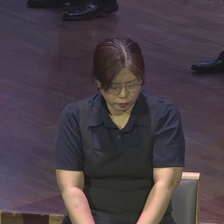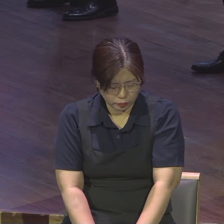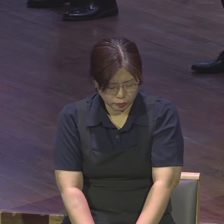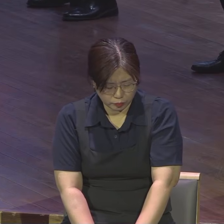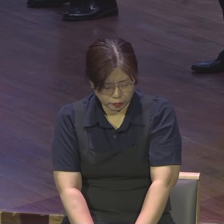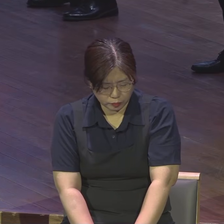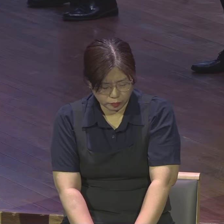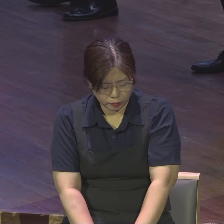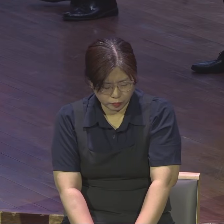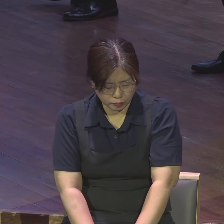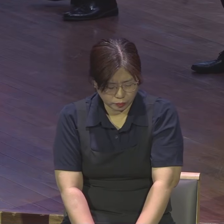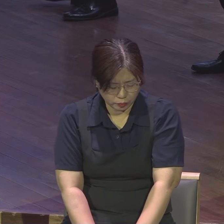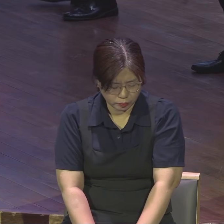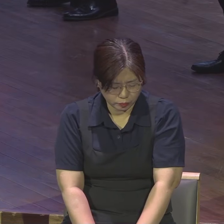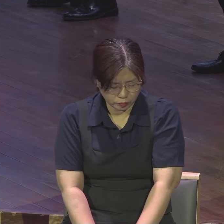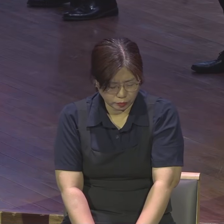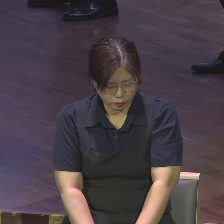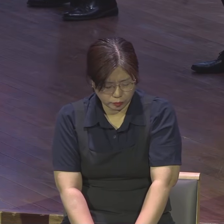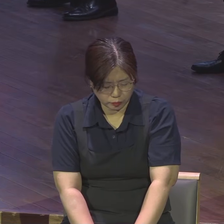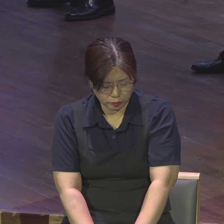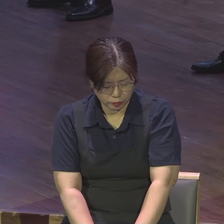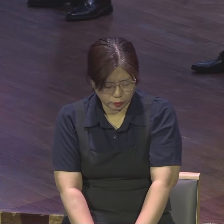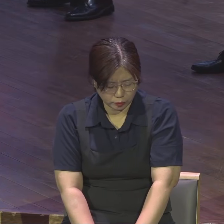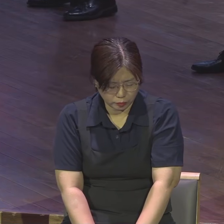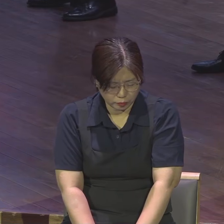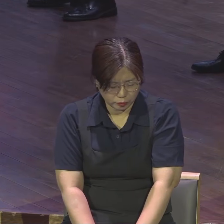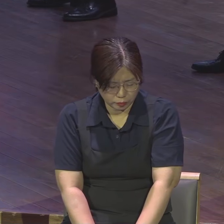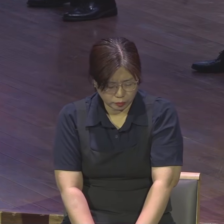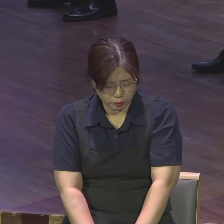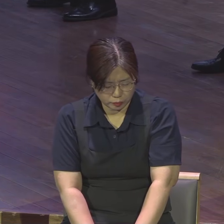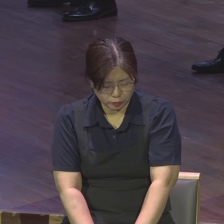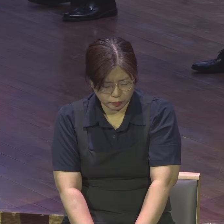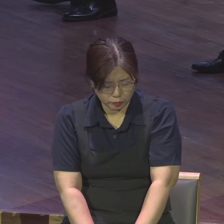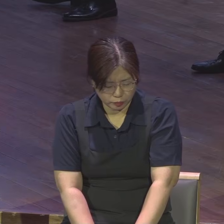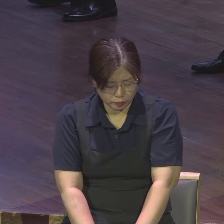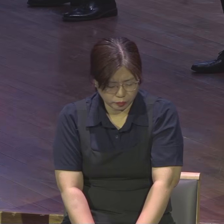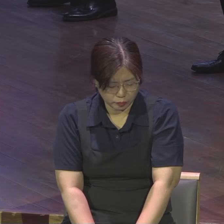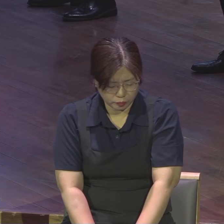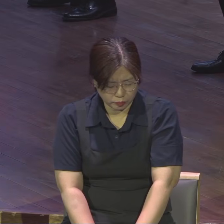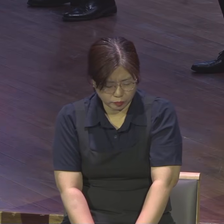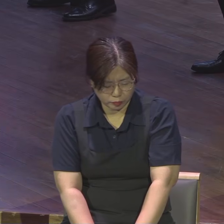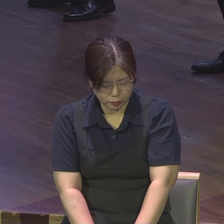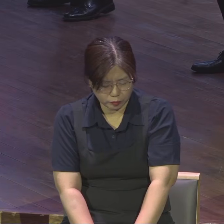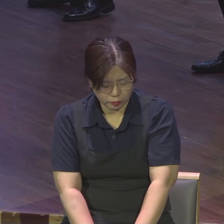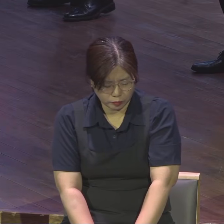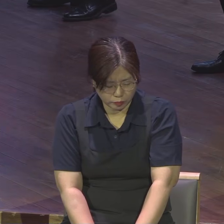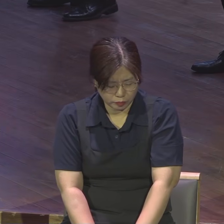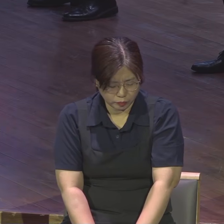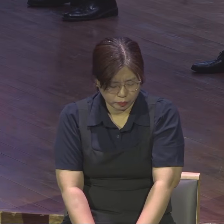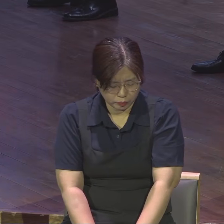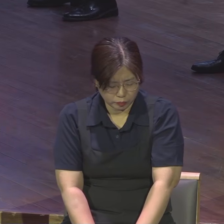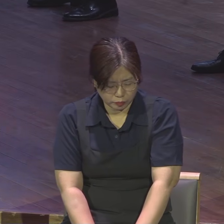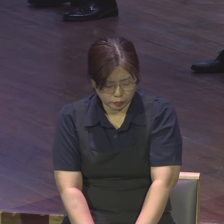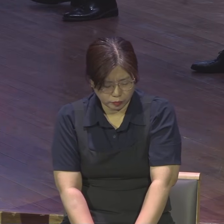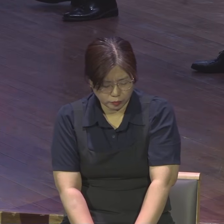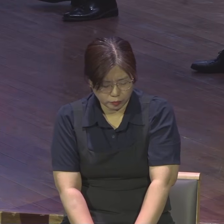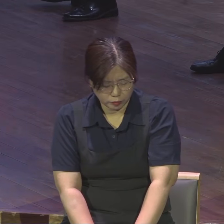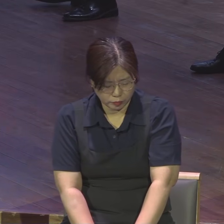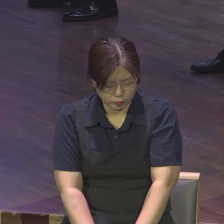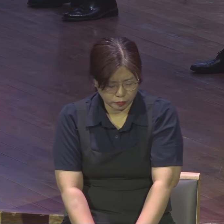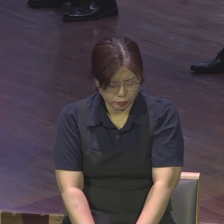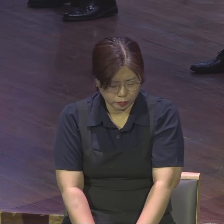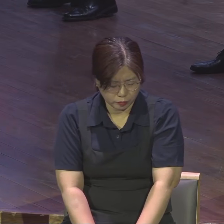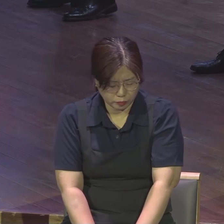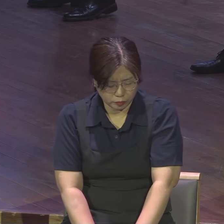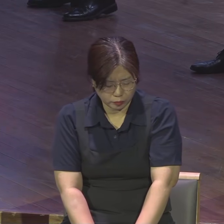세우게 하여 주시며 교회의 기름을 견고히 세우는 시간 되게 하여 주시옵소서. 자라는 오경석 선교사님에게 이 시간